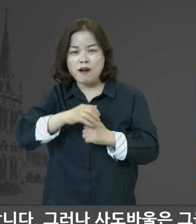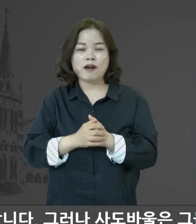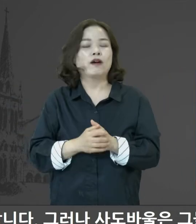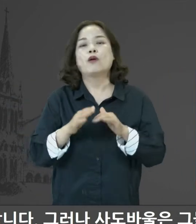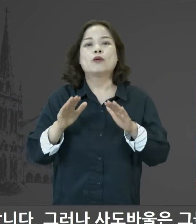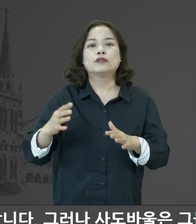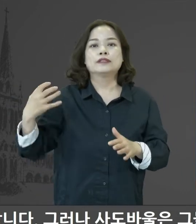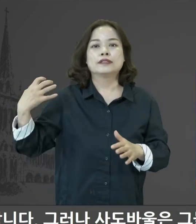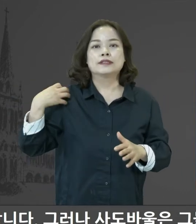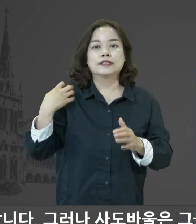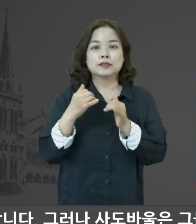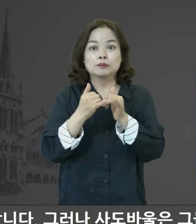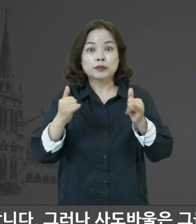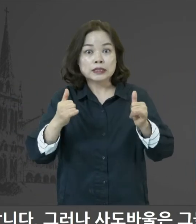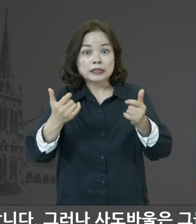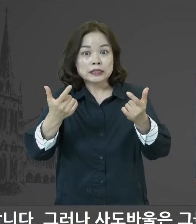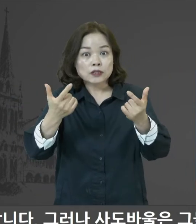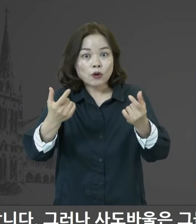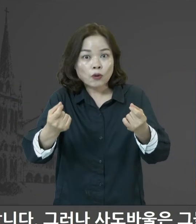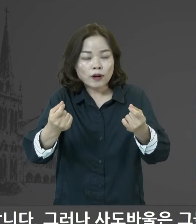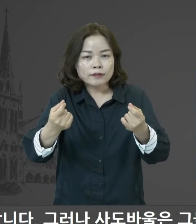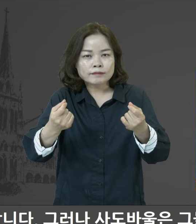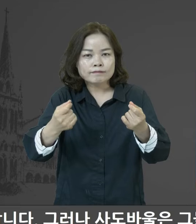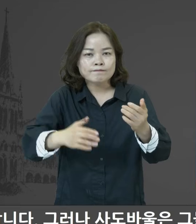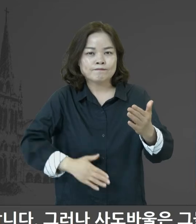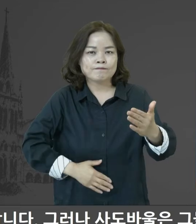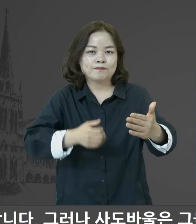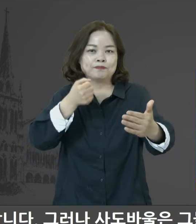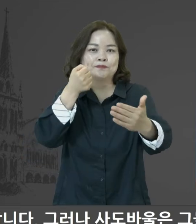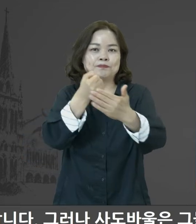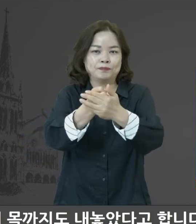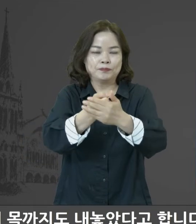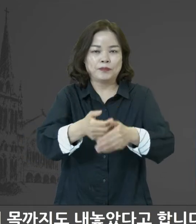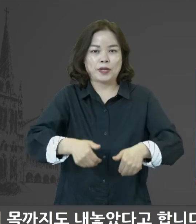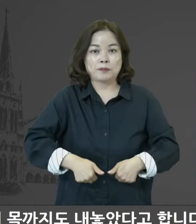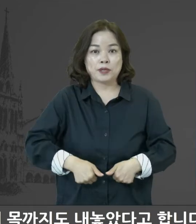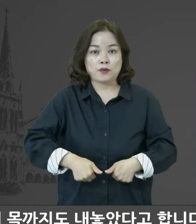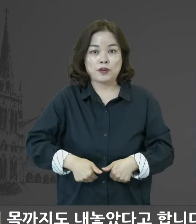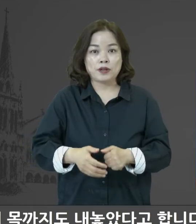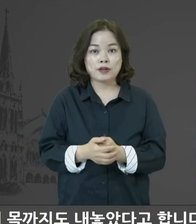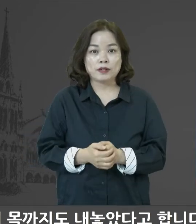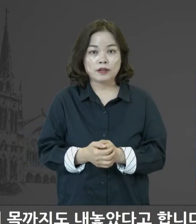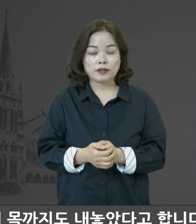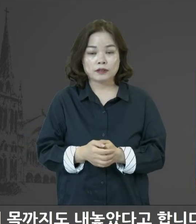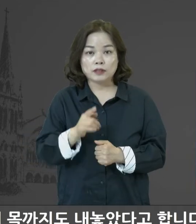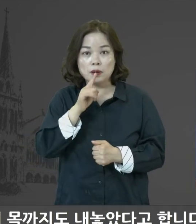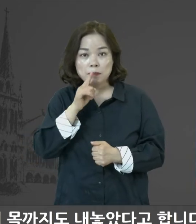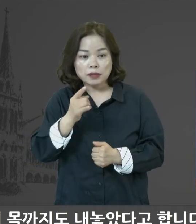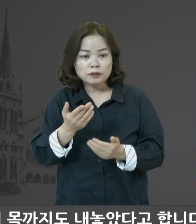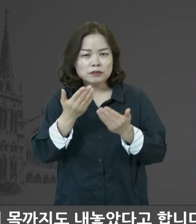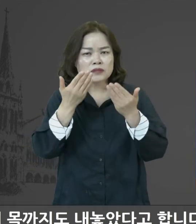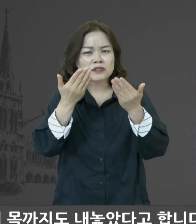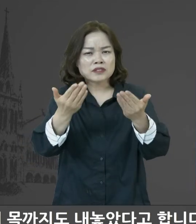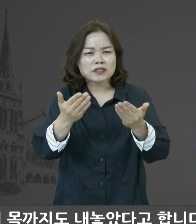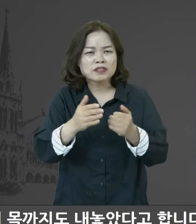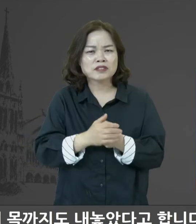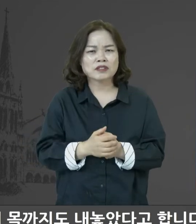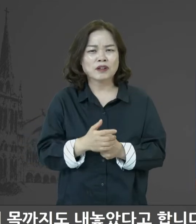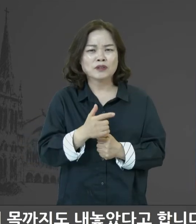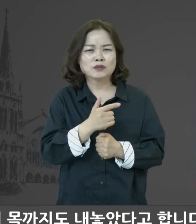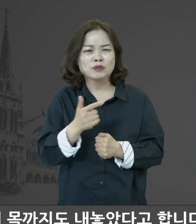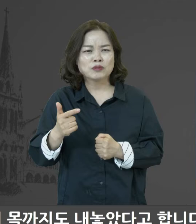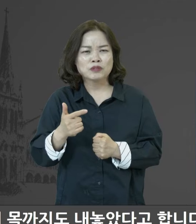오늘 직분자들은 이러한 각오가 필요합니다. 그래서 그렇게 말씀드리고 보니까 이것이